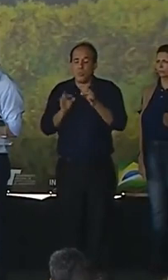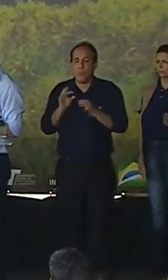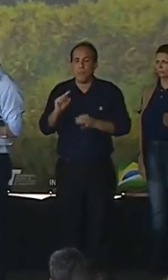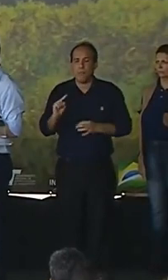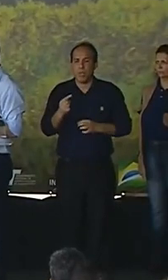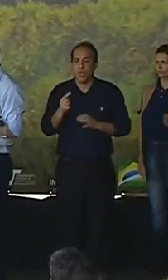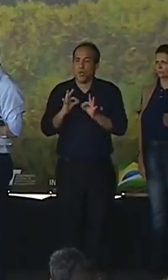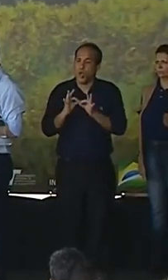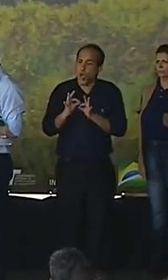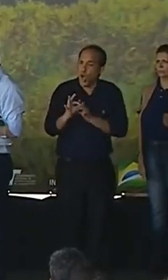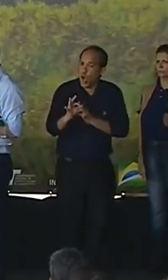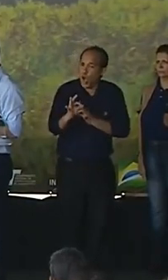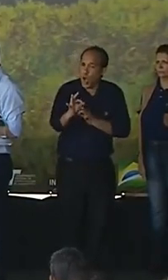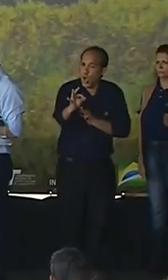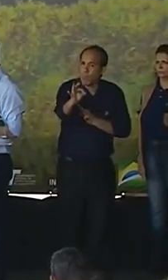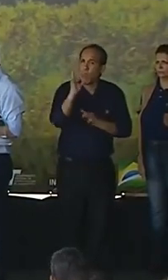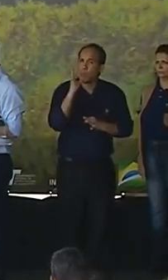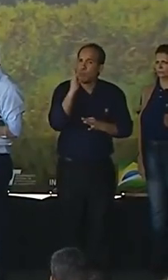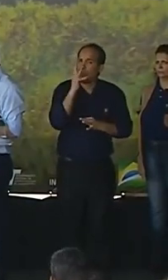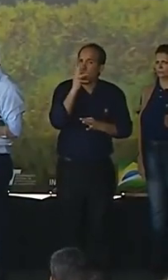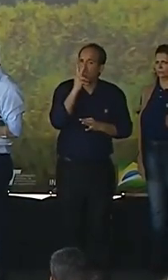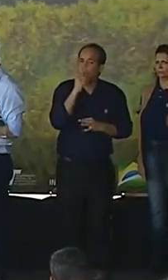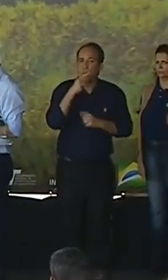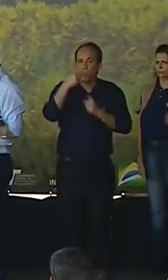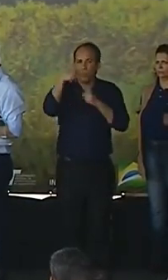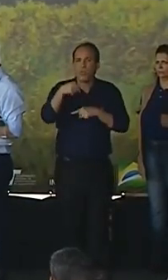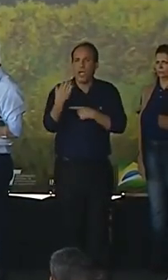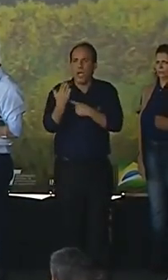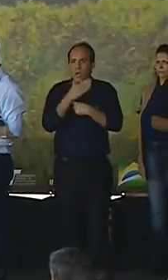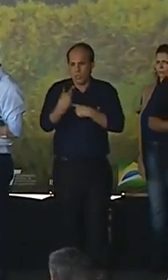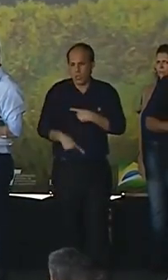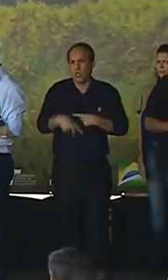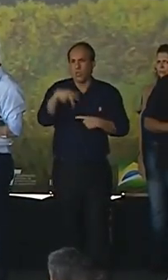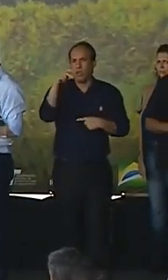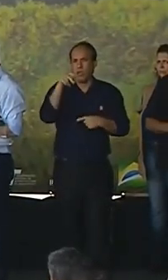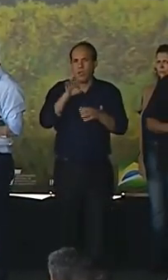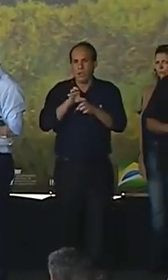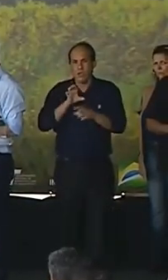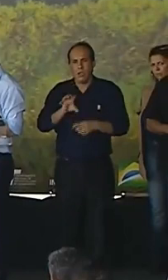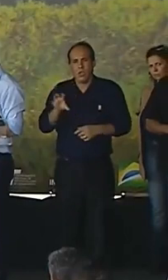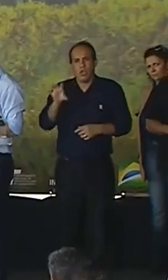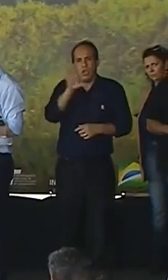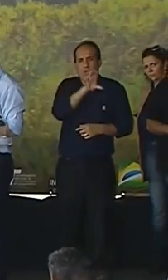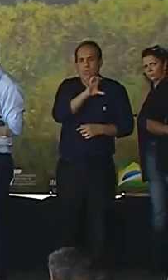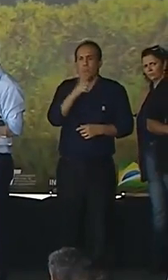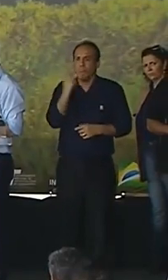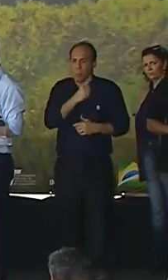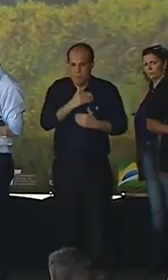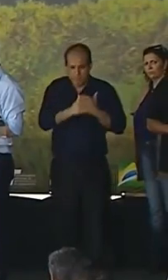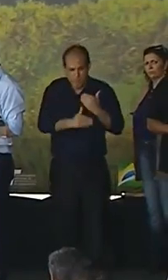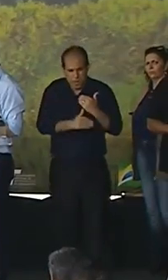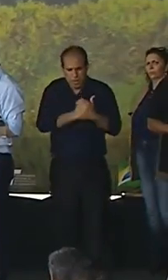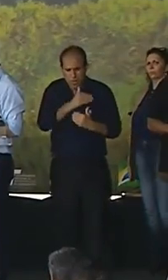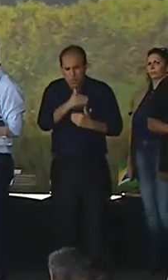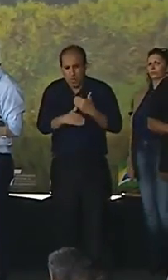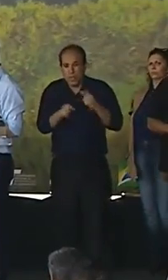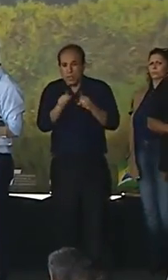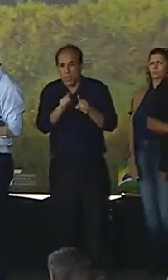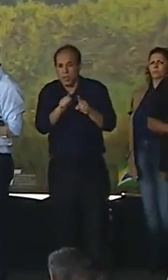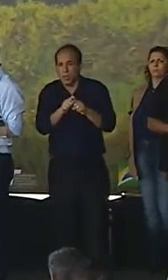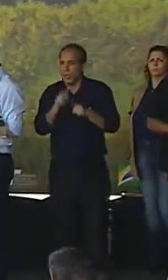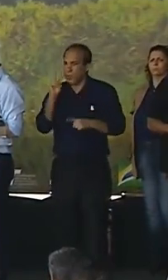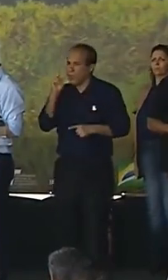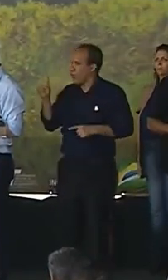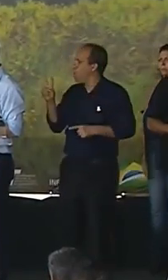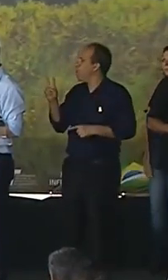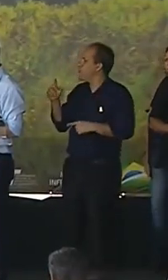histórico para toda essa grande região. Eu tenho certeza que com os passos que já foram dados, com a celeridade que eu estou